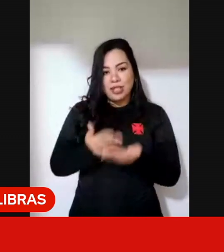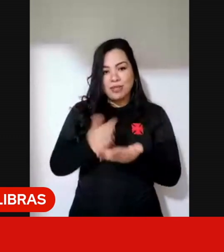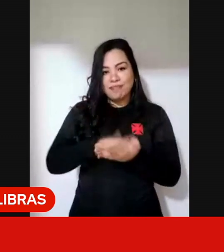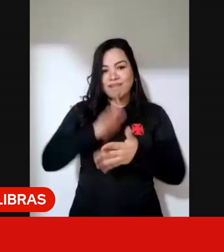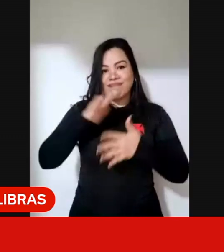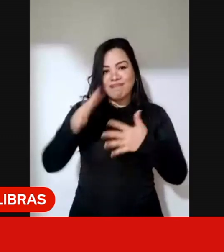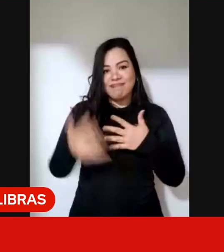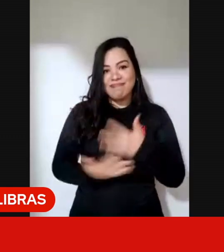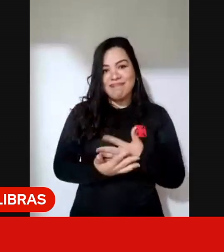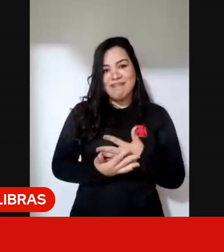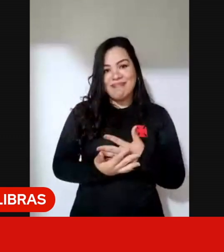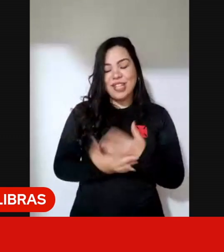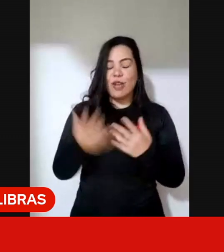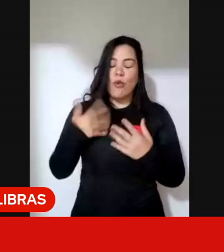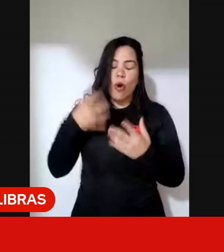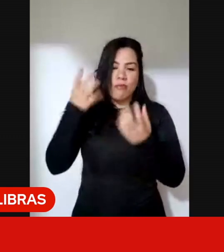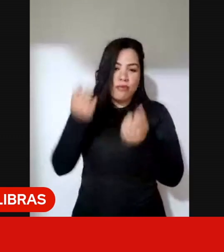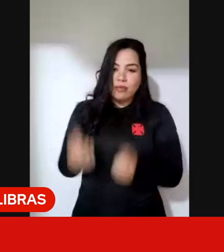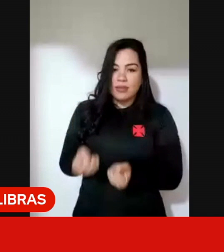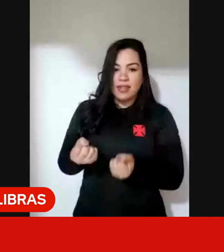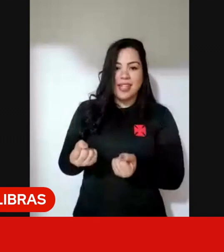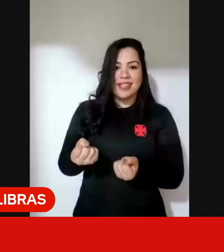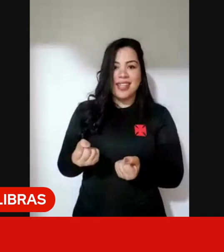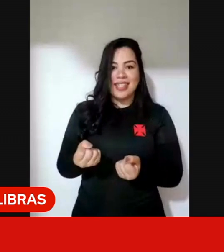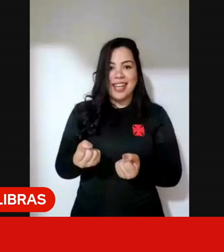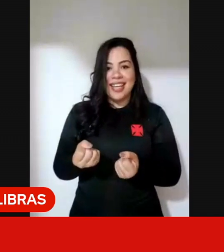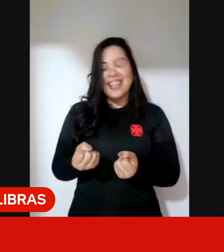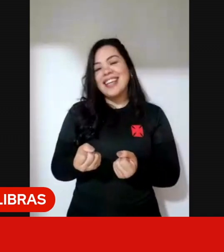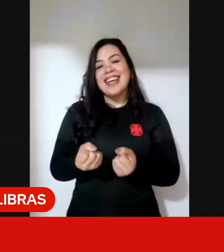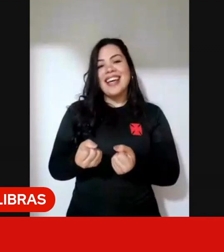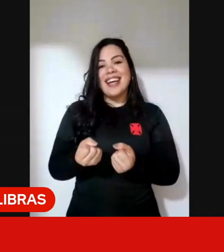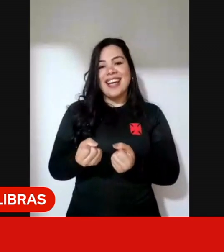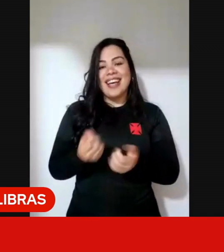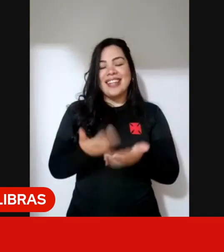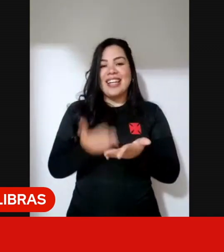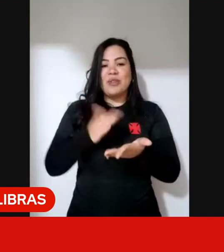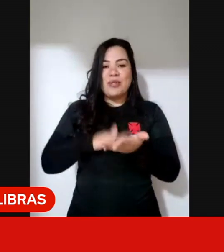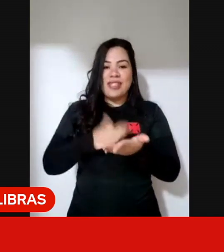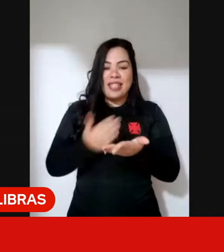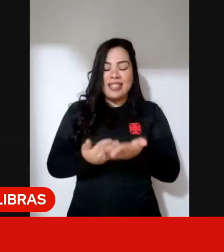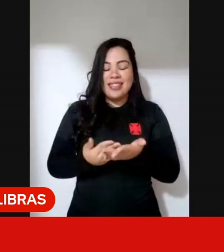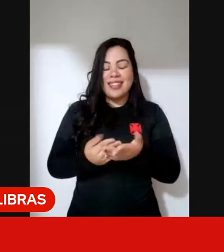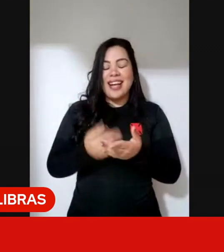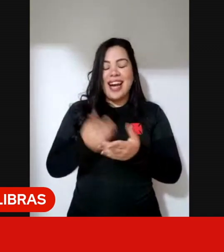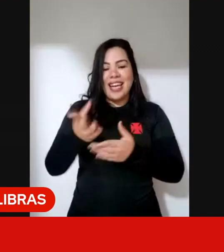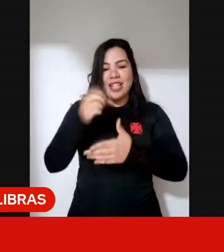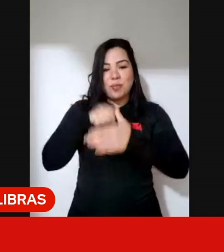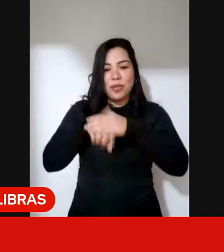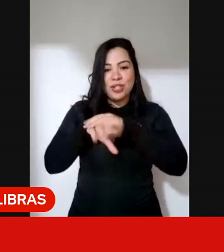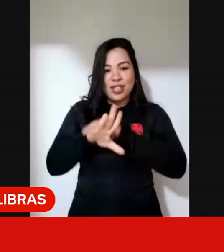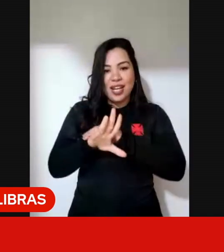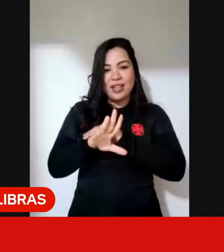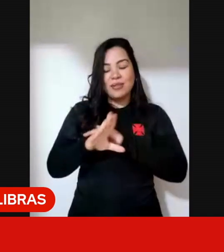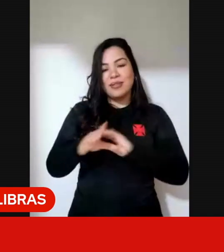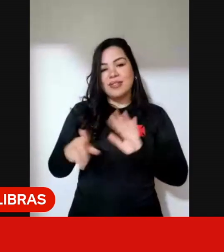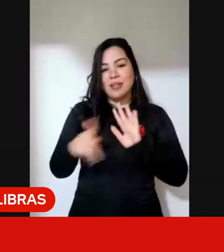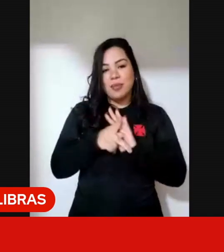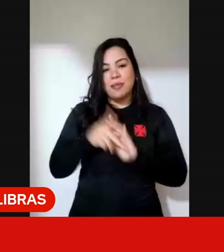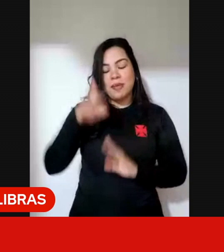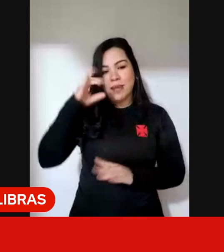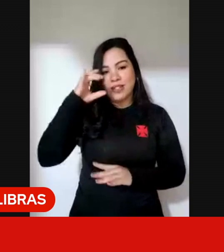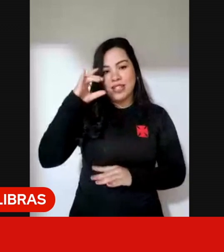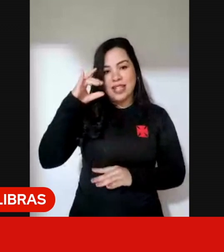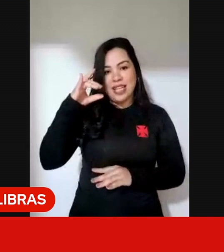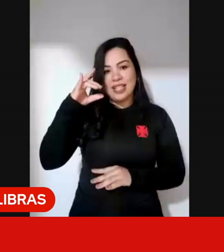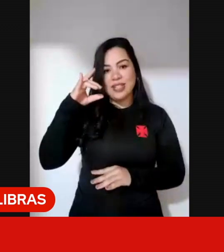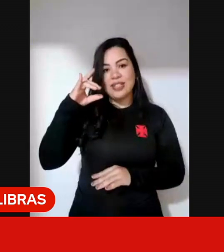em Libras. Eu, óbvio, aceitei, traduzi, aí eles postaram na